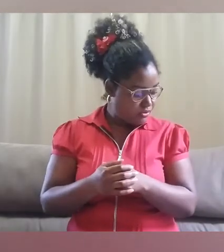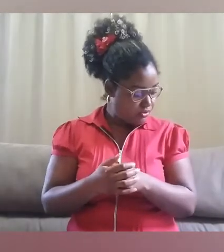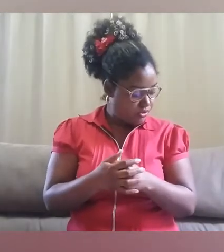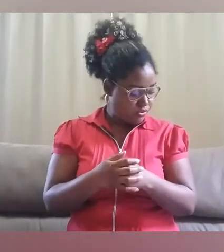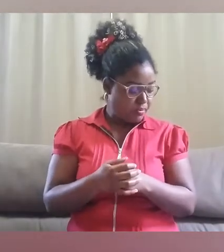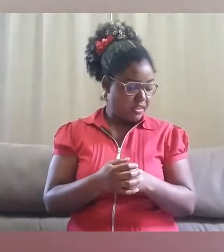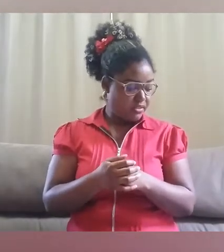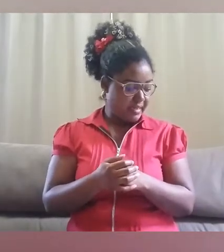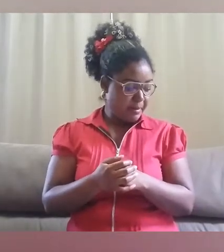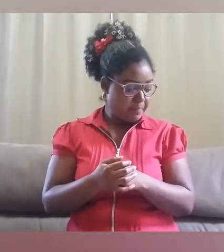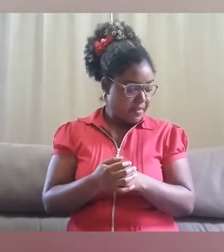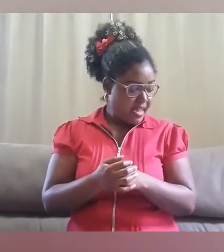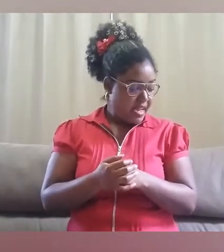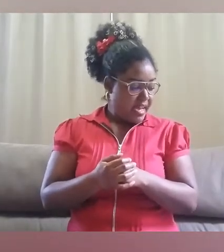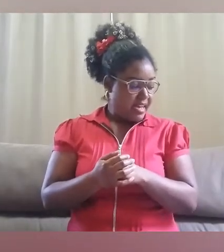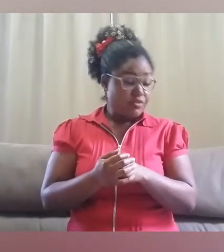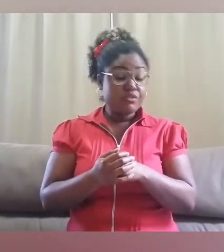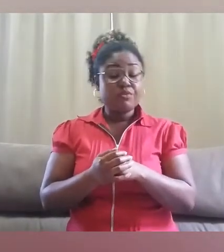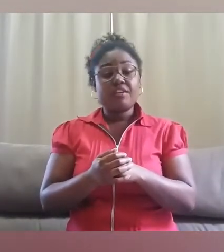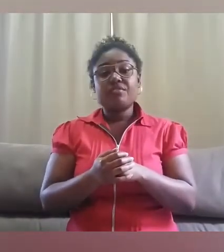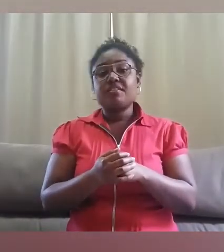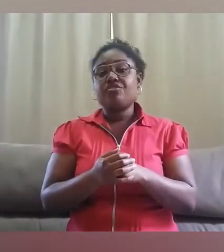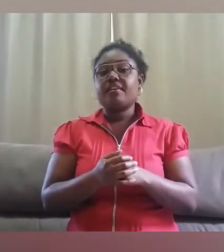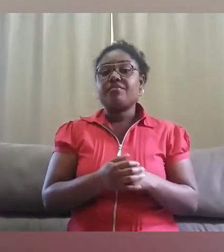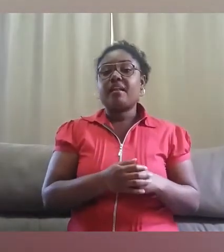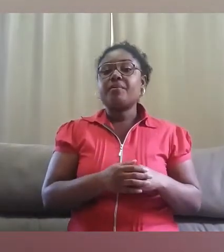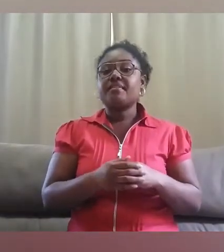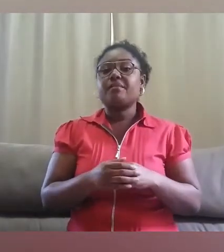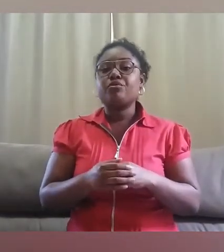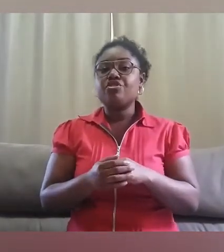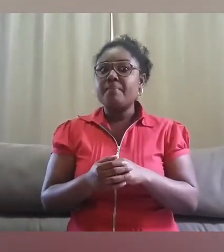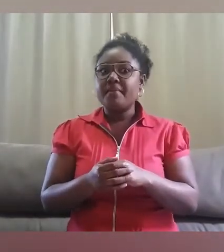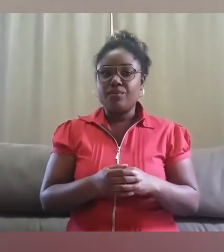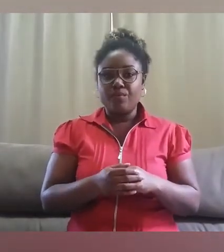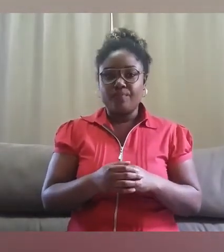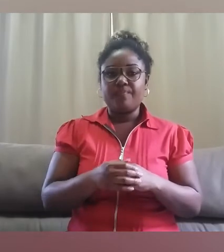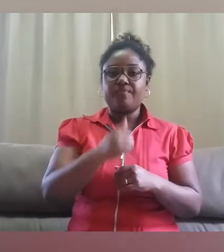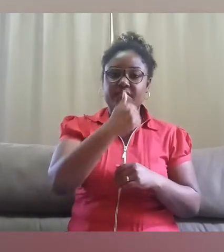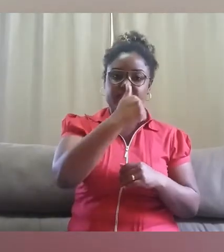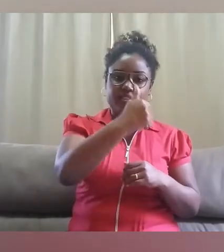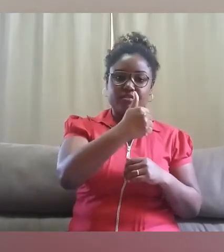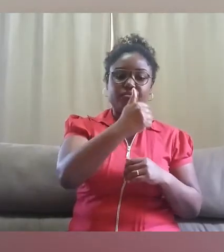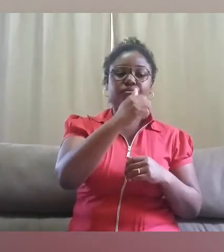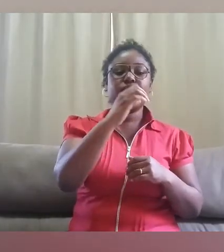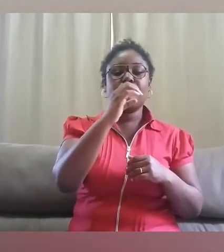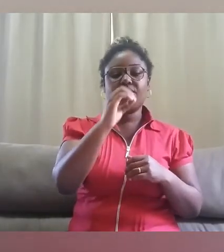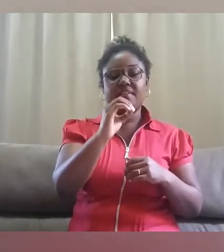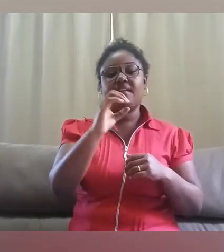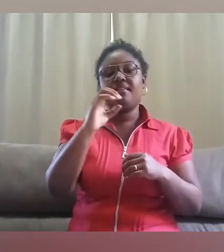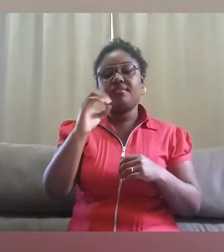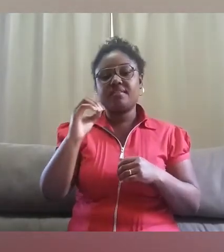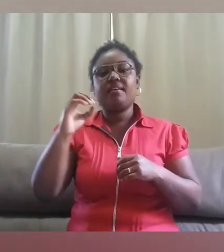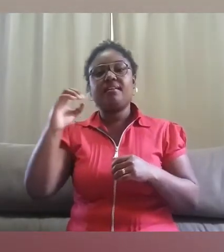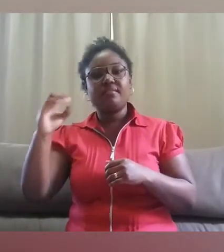os números, tá? Aí, quando você tiver que falar, por exemplo, de 1.000. Seria 1, 0, 0,